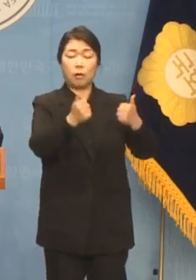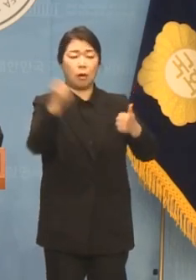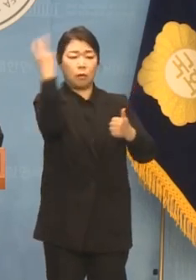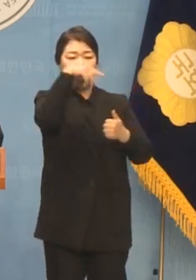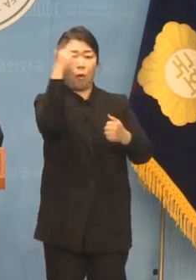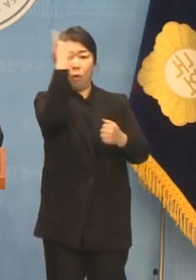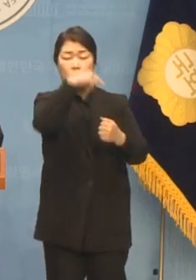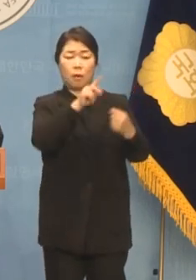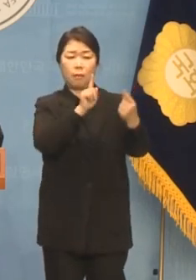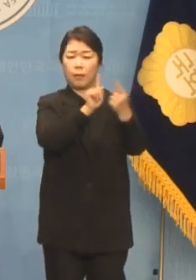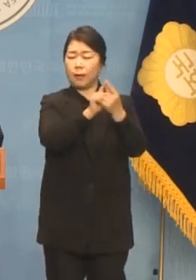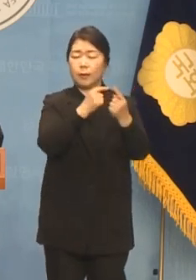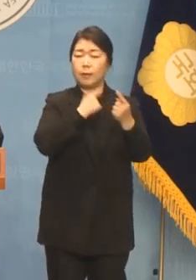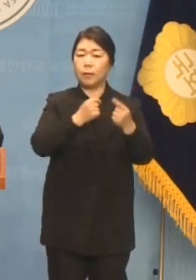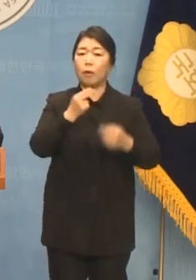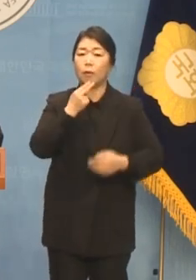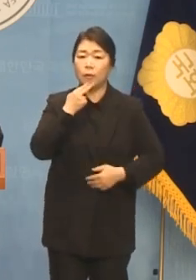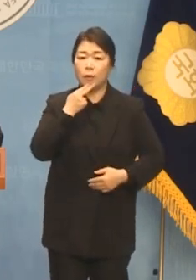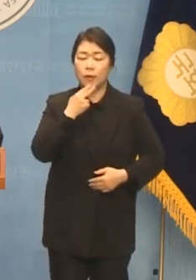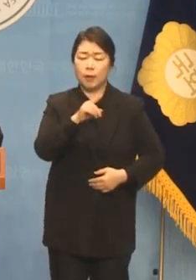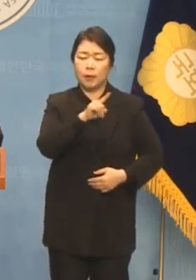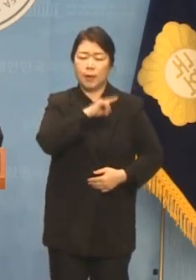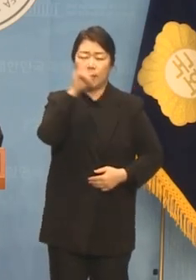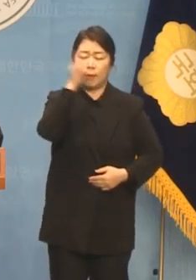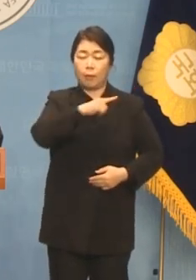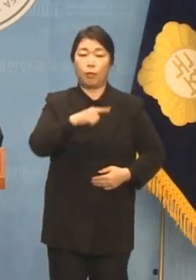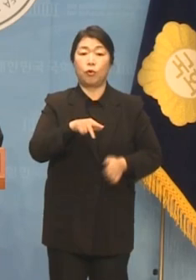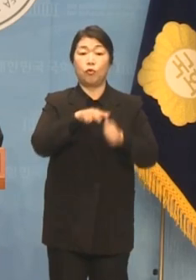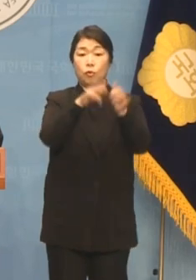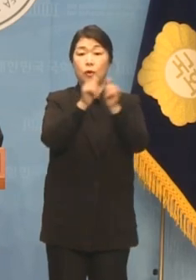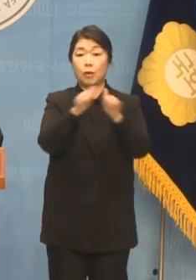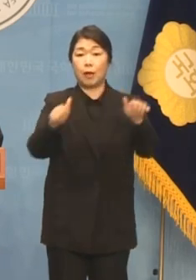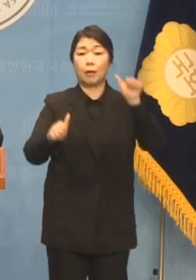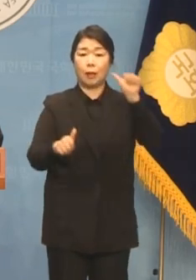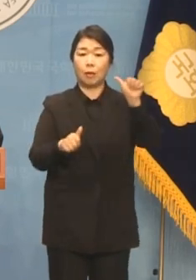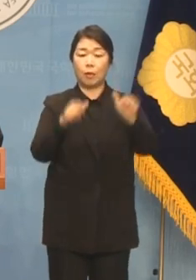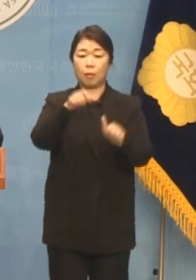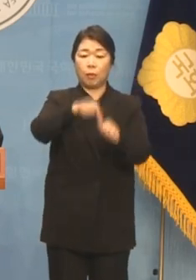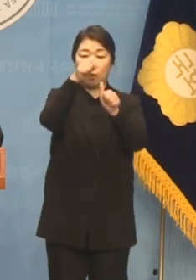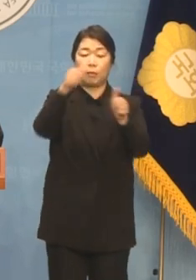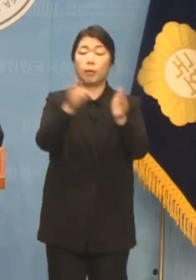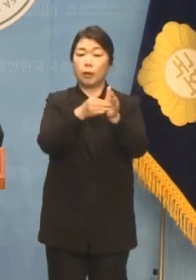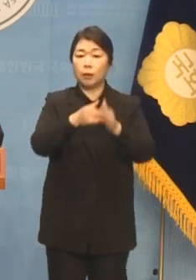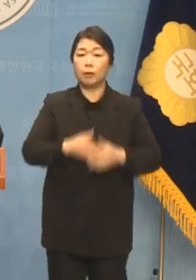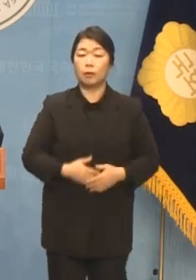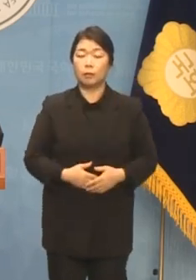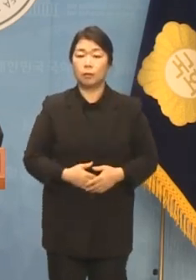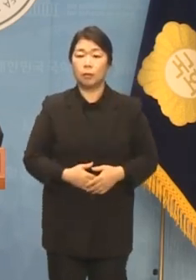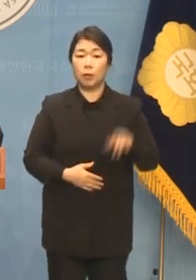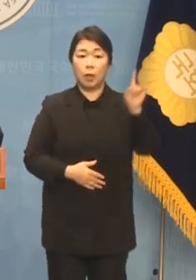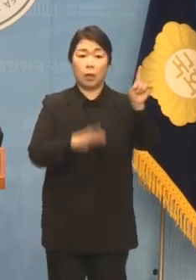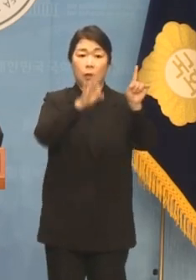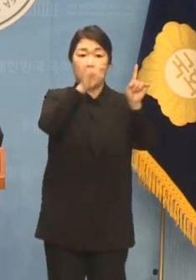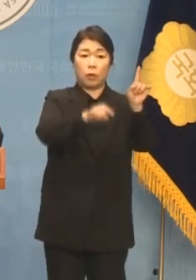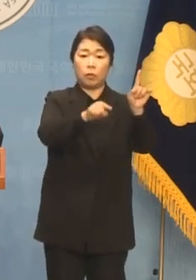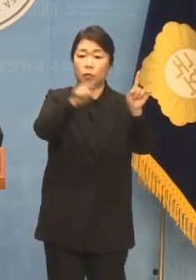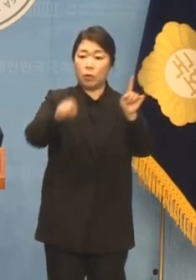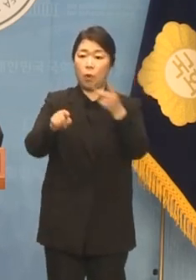않은 최악의 후보 탑 5를 선정했습니다 1위부터